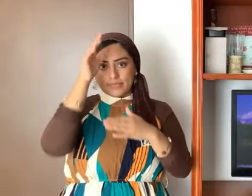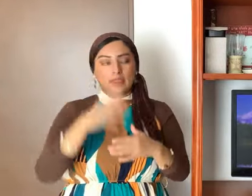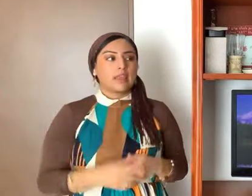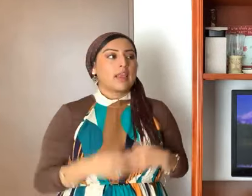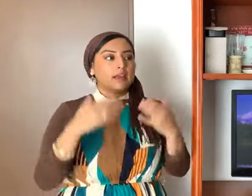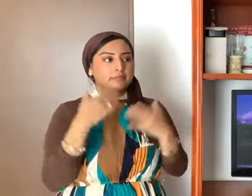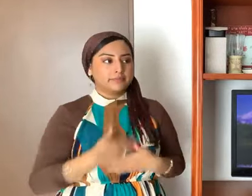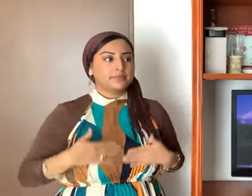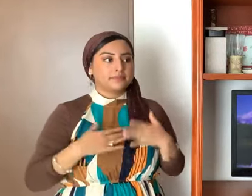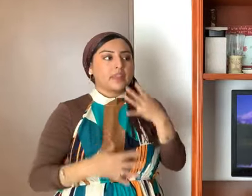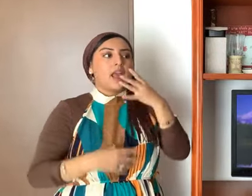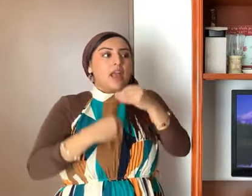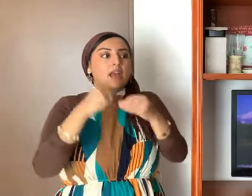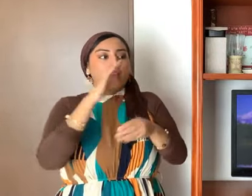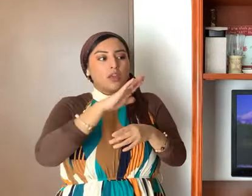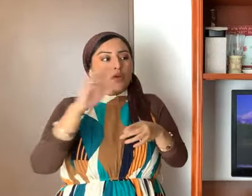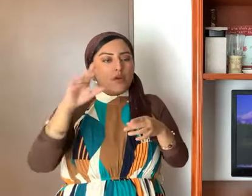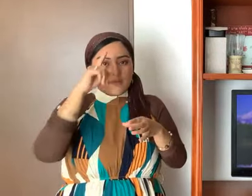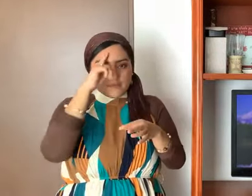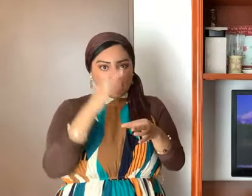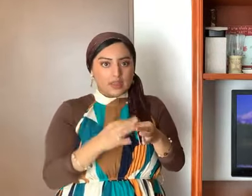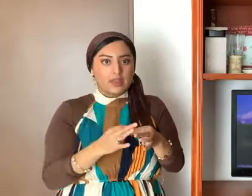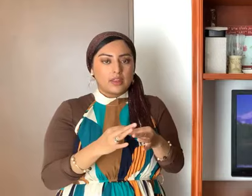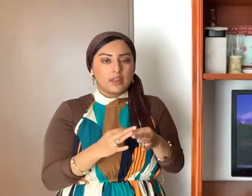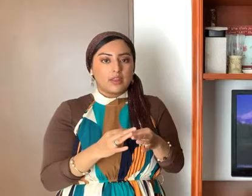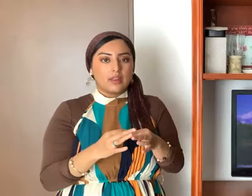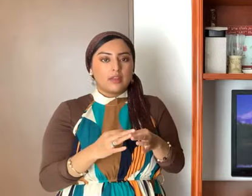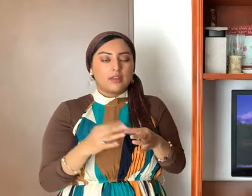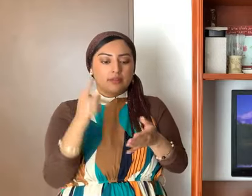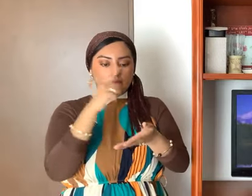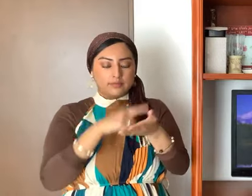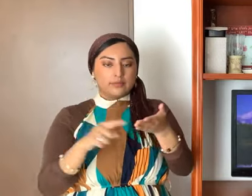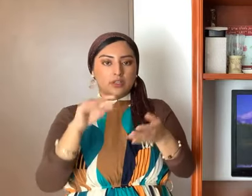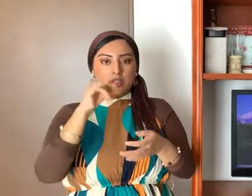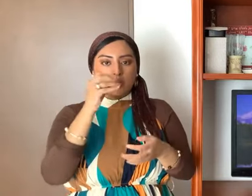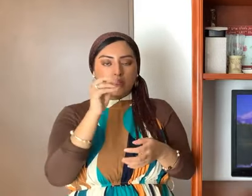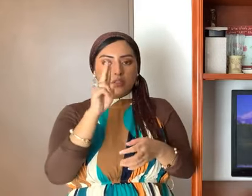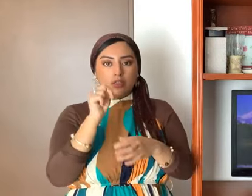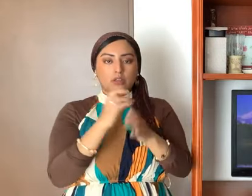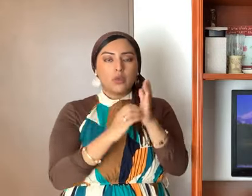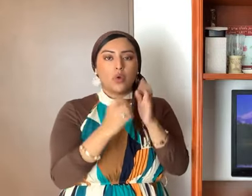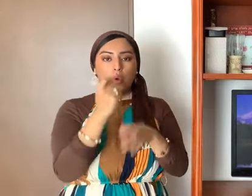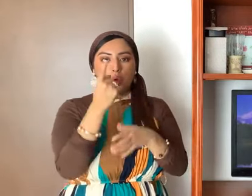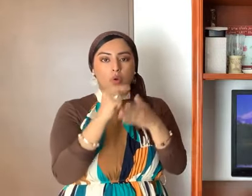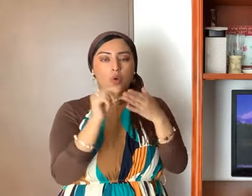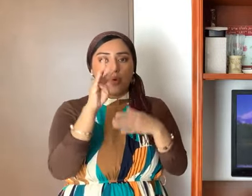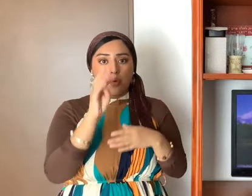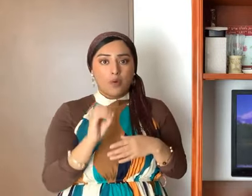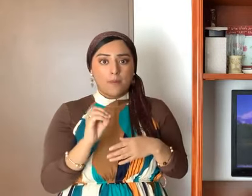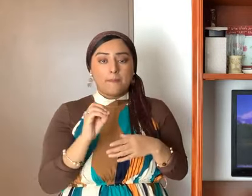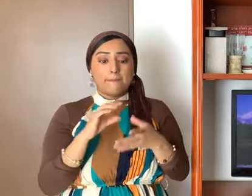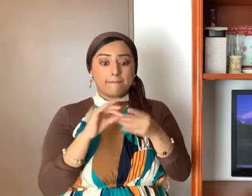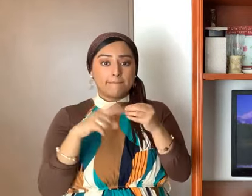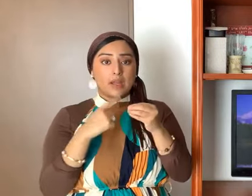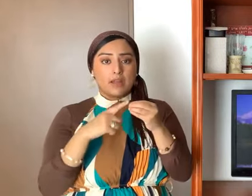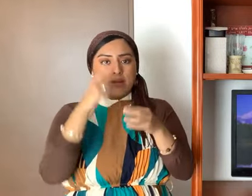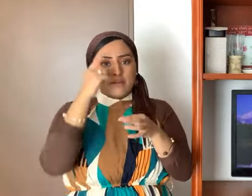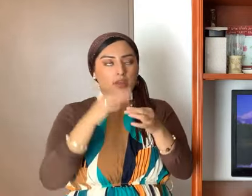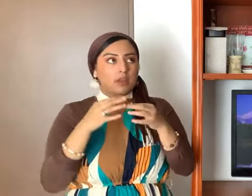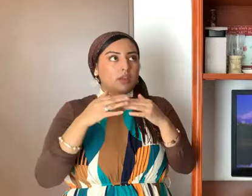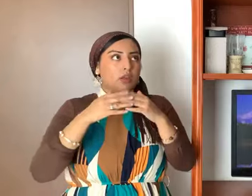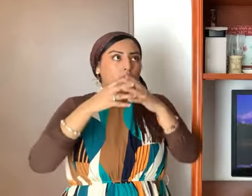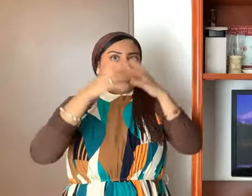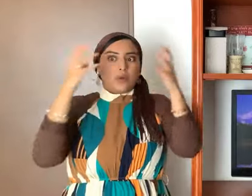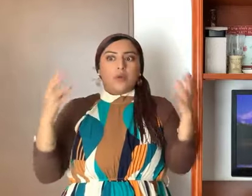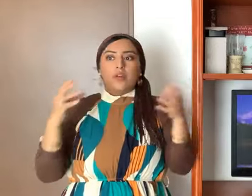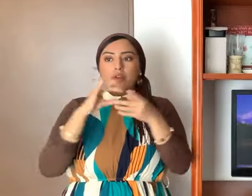y te goces y aumente tu fe. Vamos a ver esta cita, apúntenla, Juan 11:40. Es que hablar de la fe, hablar